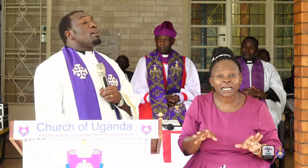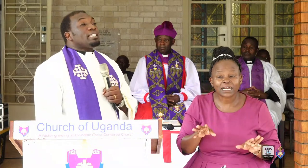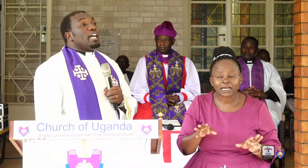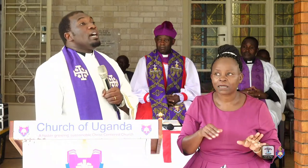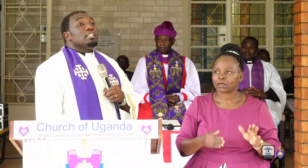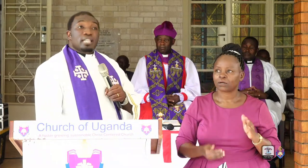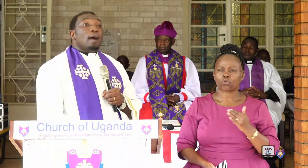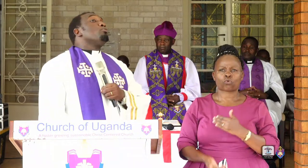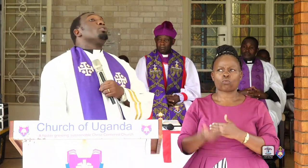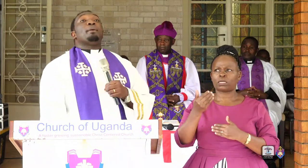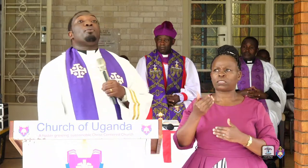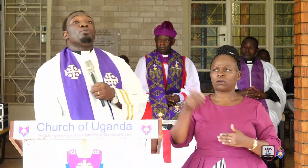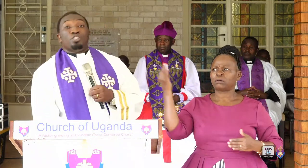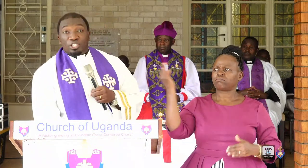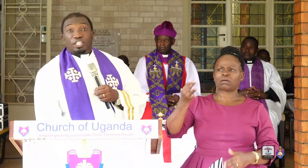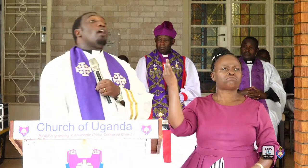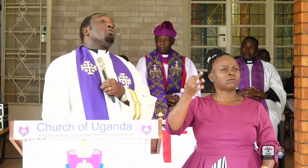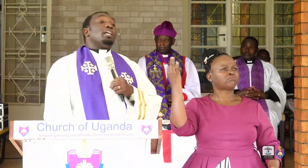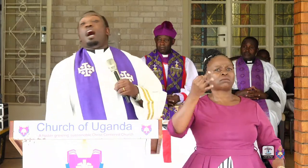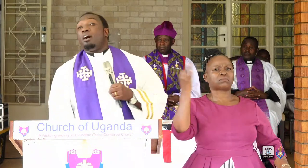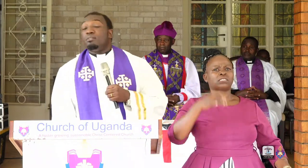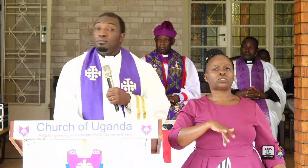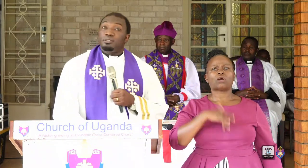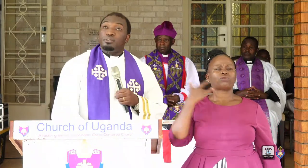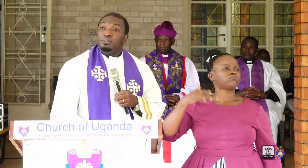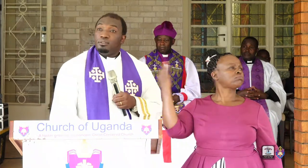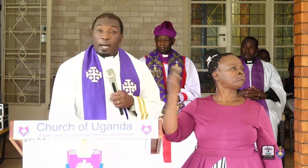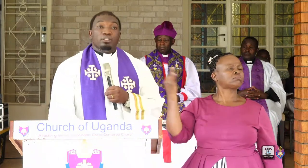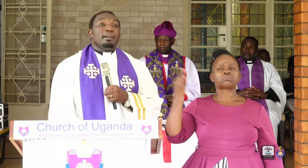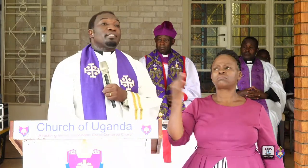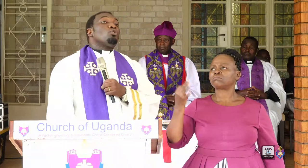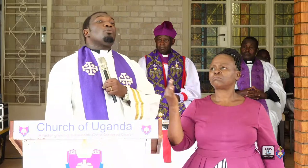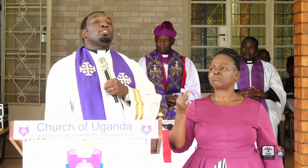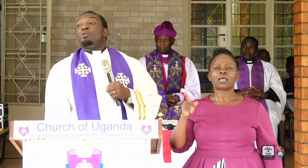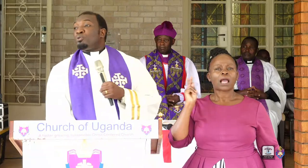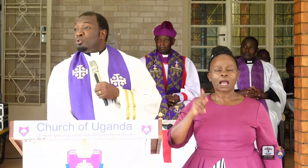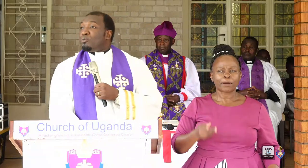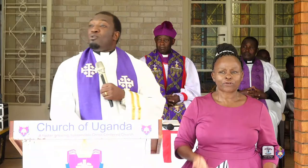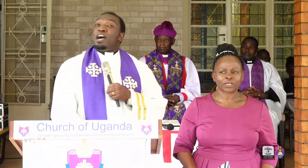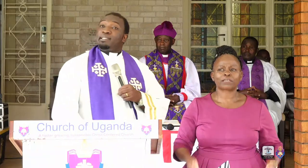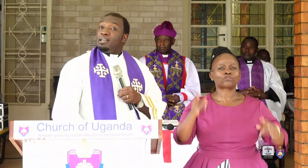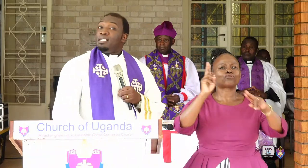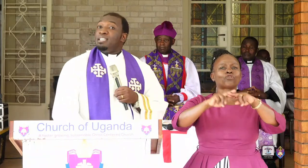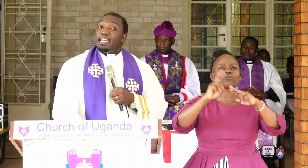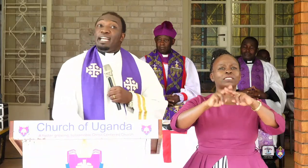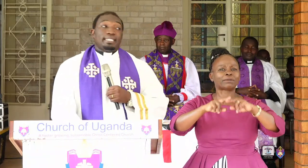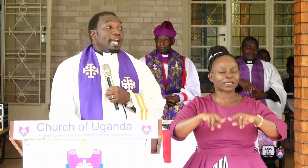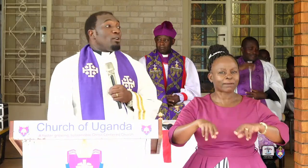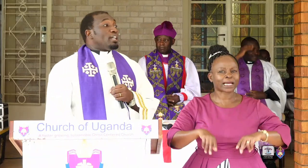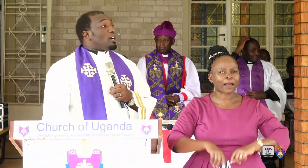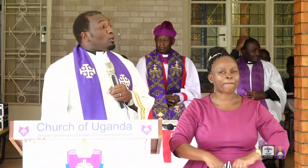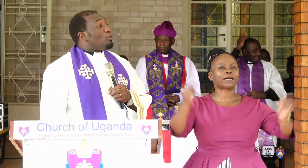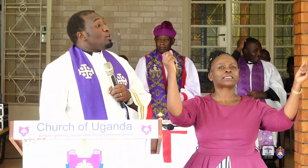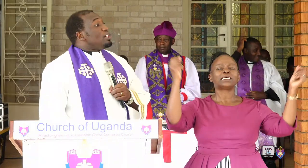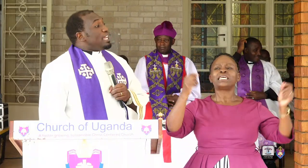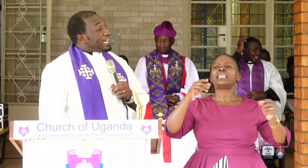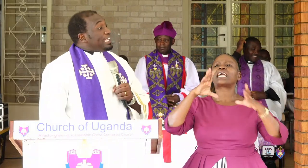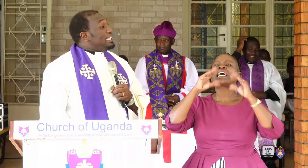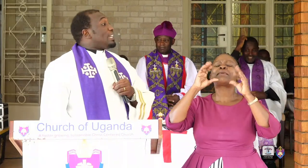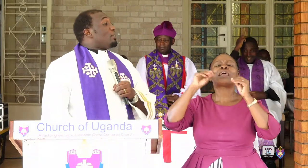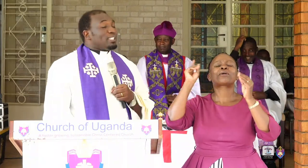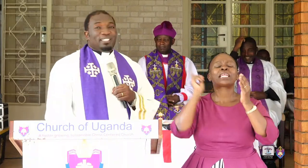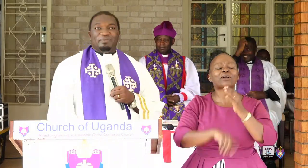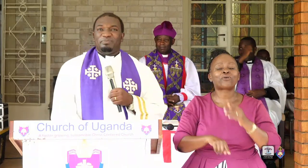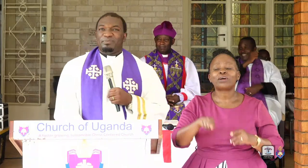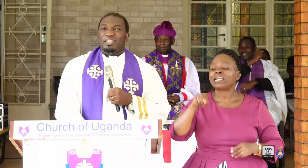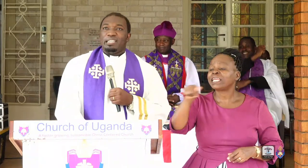ku makya n'abuulira bubuulizi kyawulira. Bano ne basitula obutebe okujula obwasa naye nga kyayogerako naye kennyini